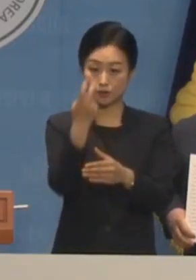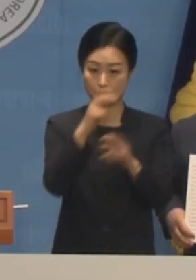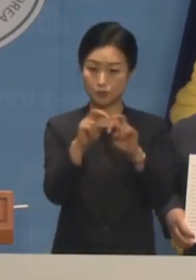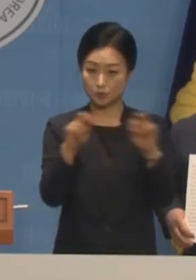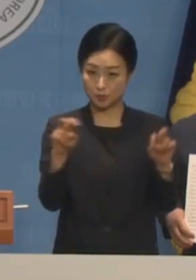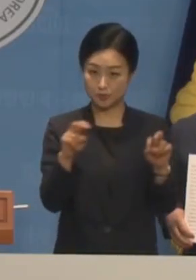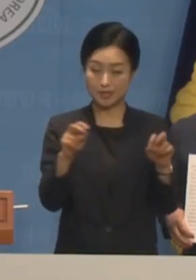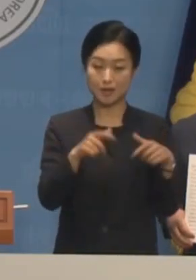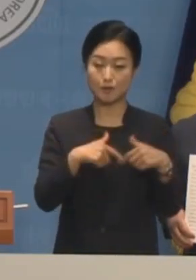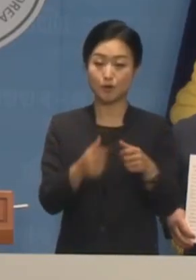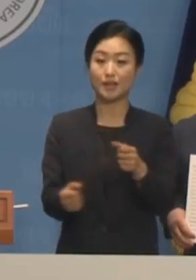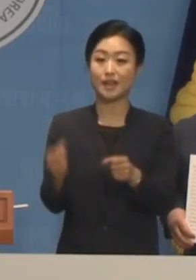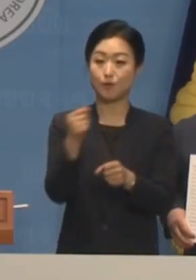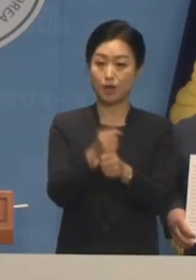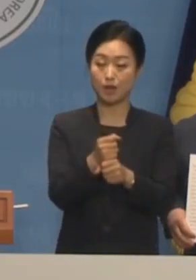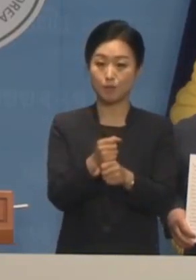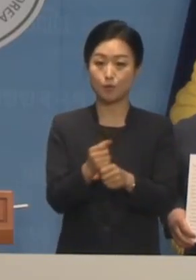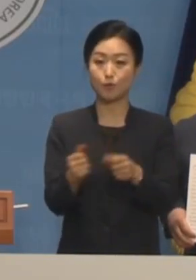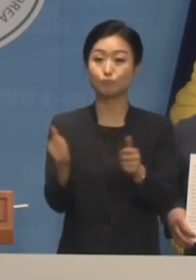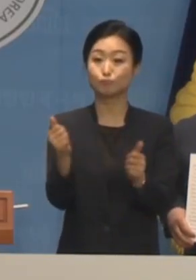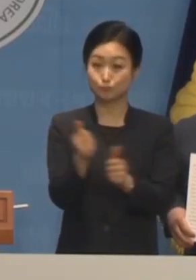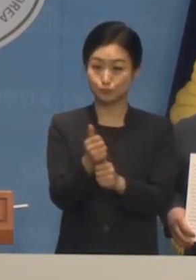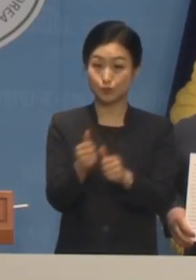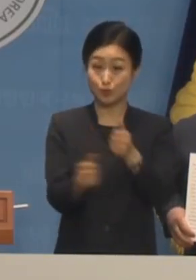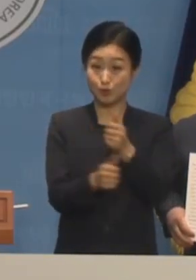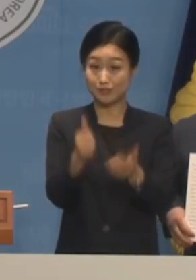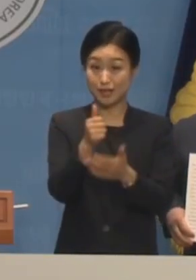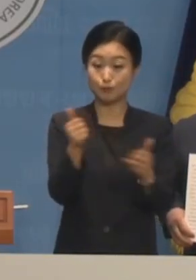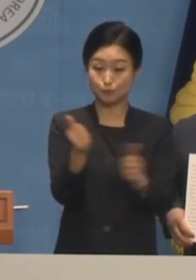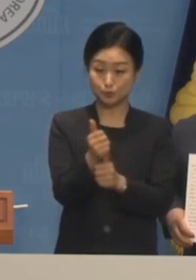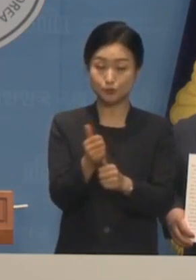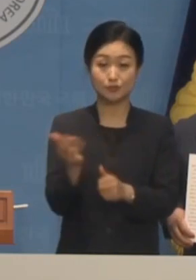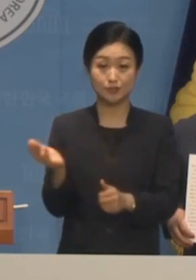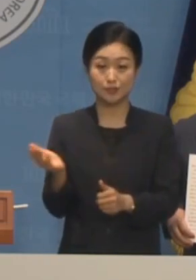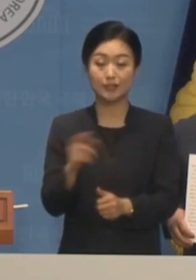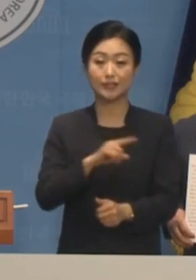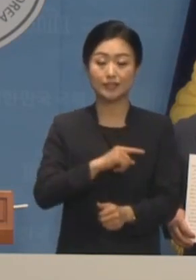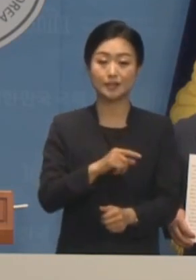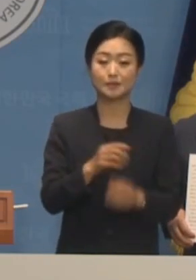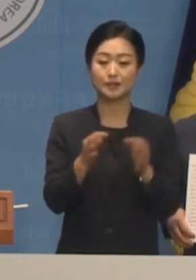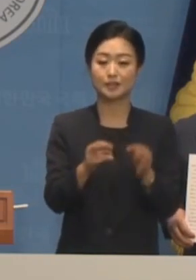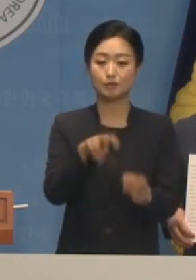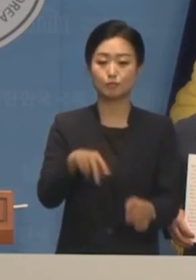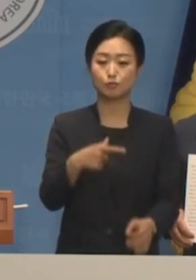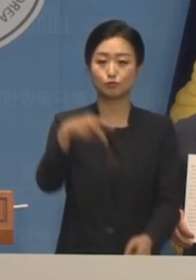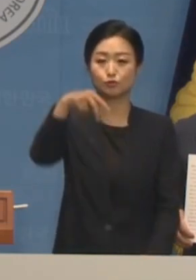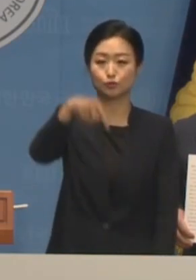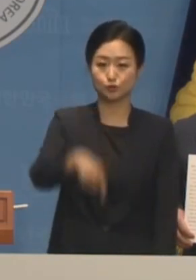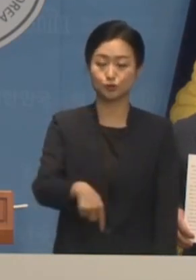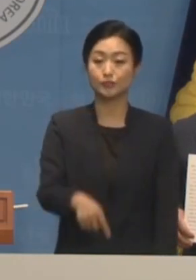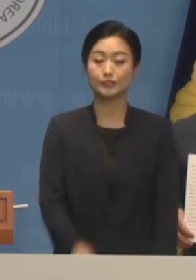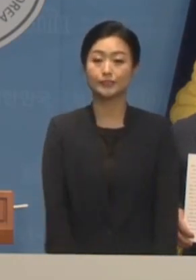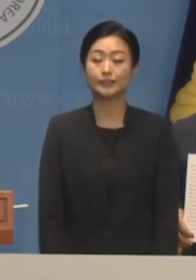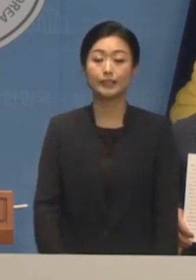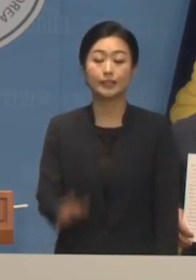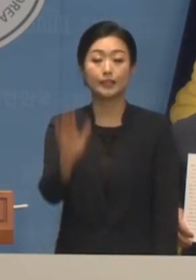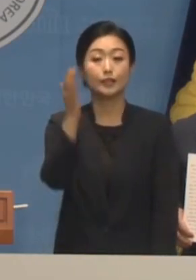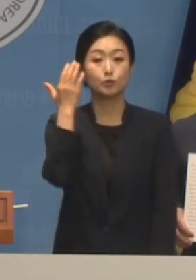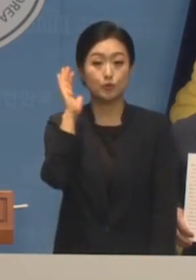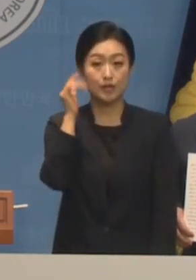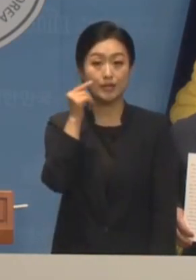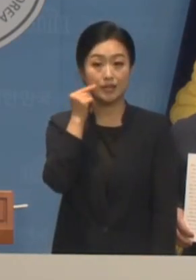회복을 위한 특별 위원회 부위원장 김문수 순갑 국회의원입니다 최근